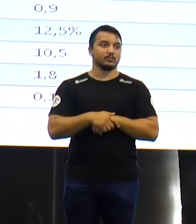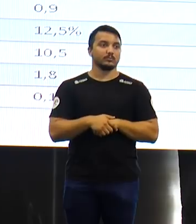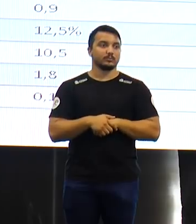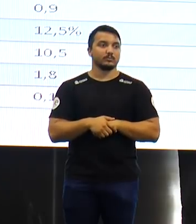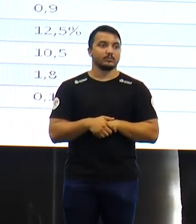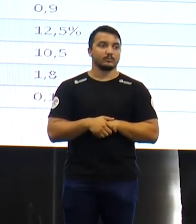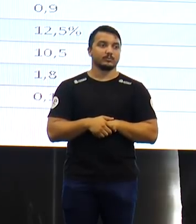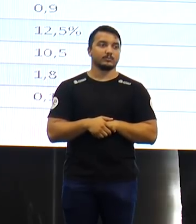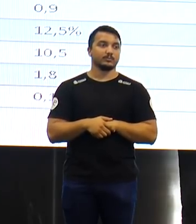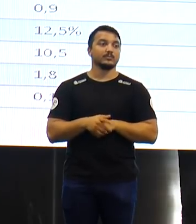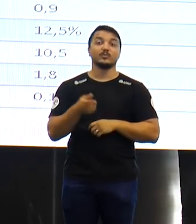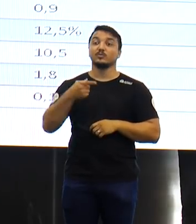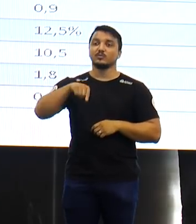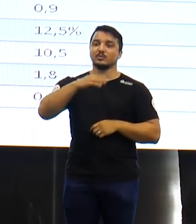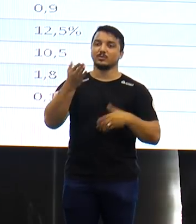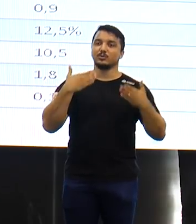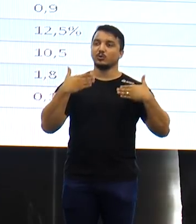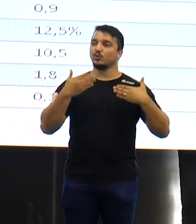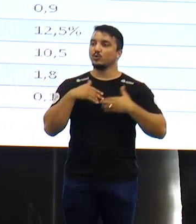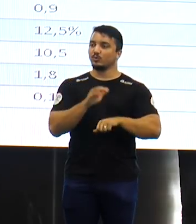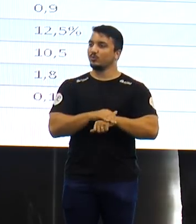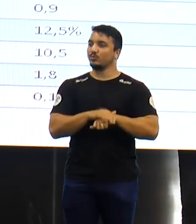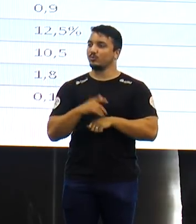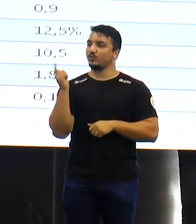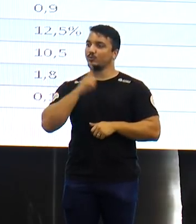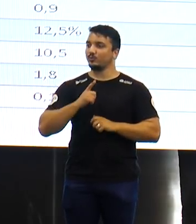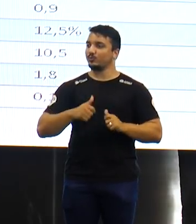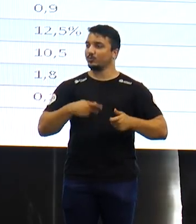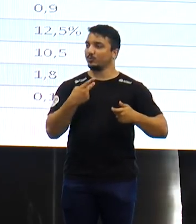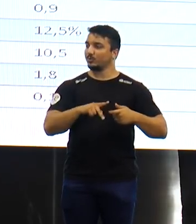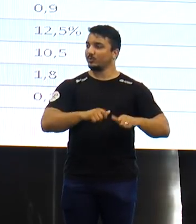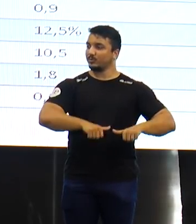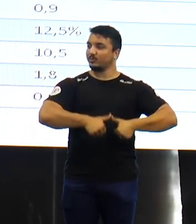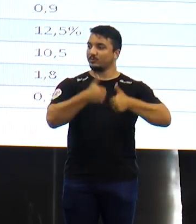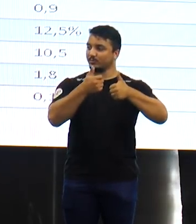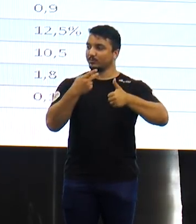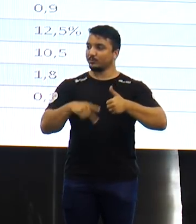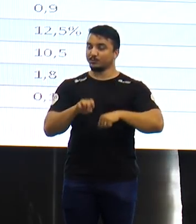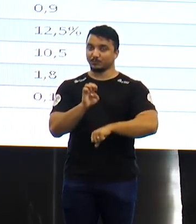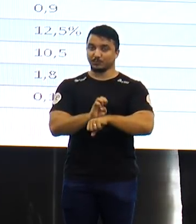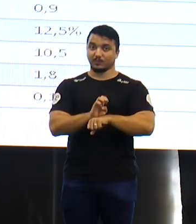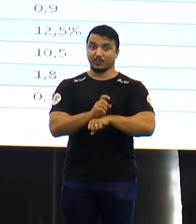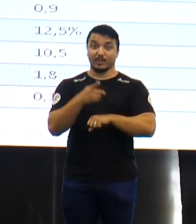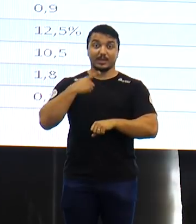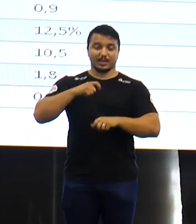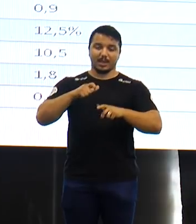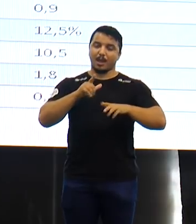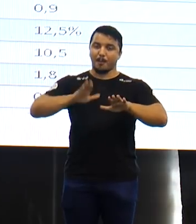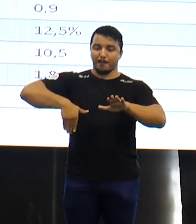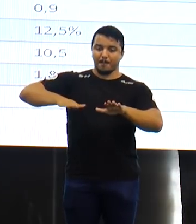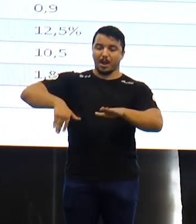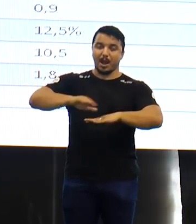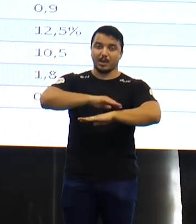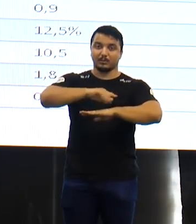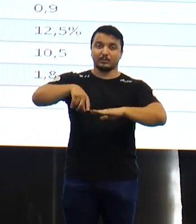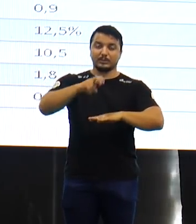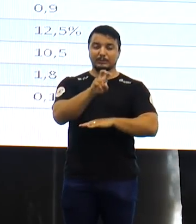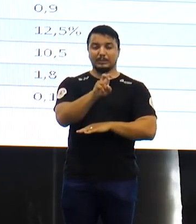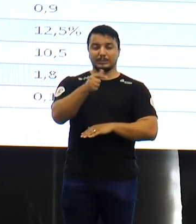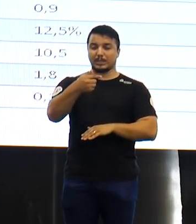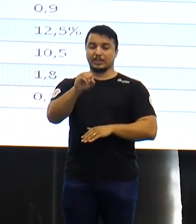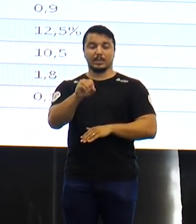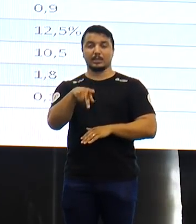autossuficiência está chegando, certo? Ou seja, o Ceará tem um litoral vasto de mais de